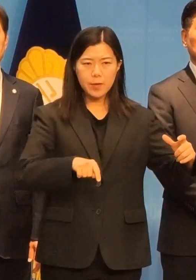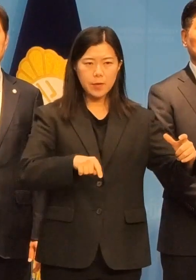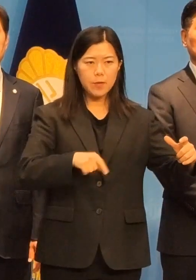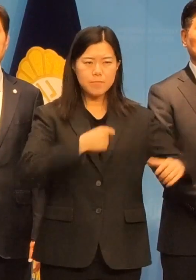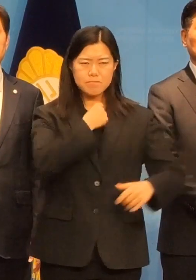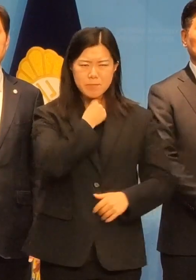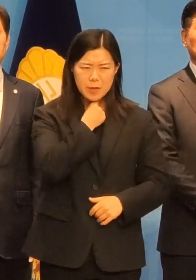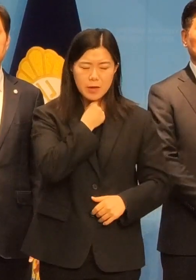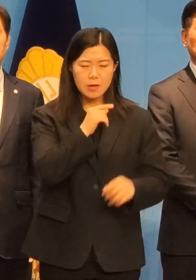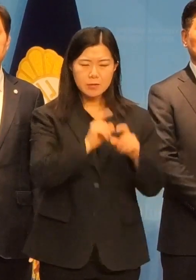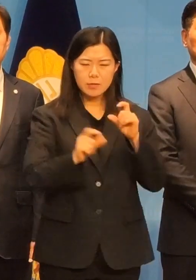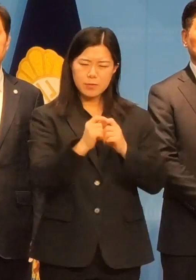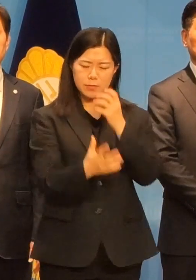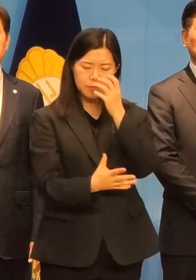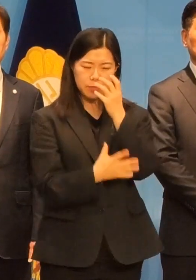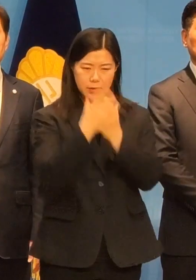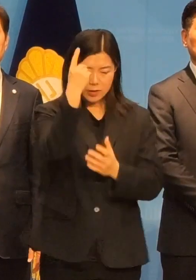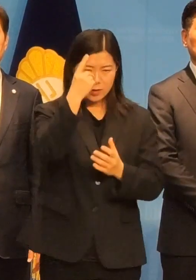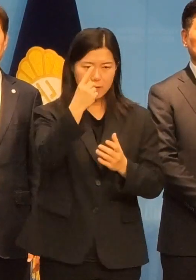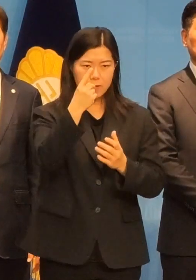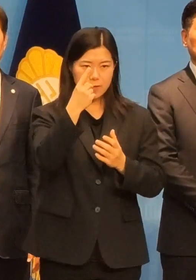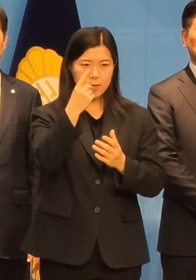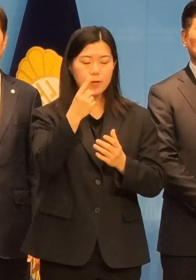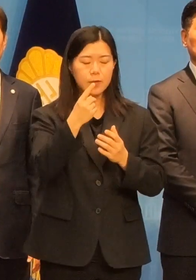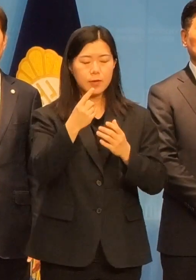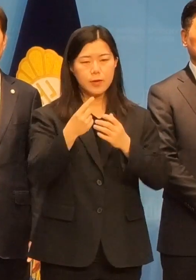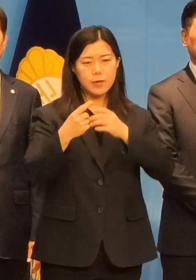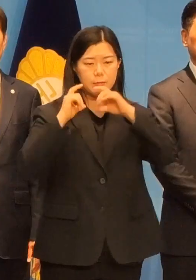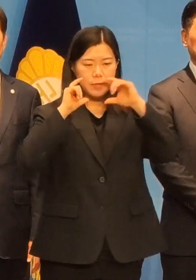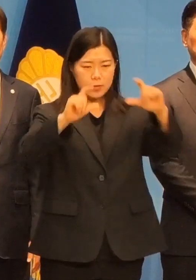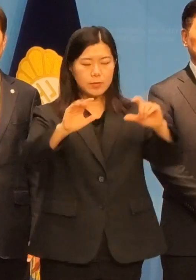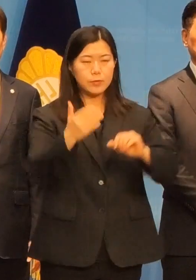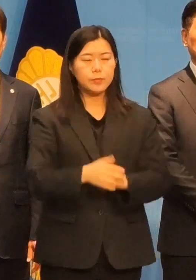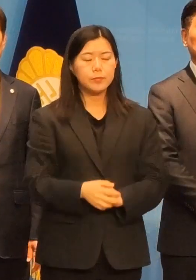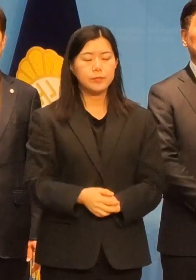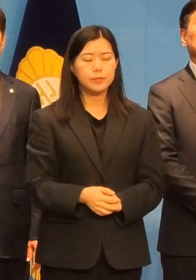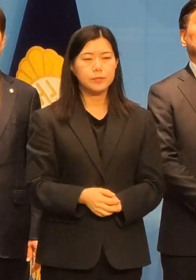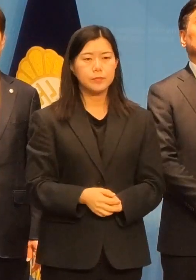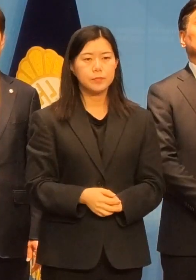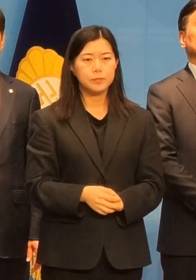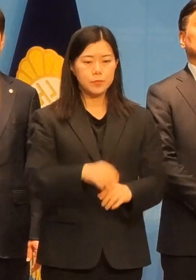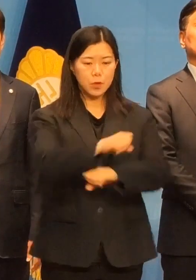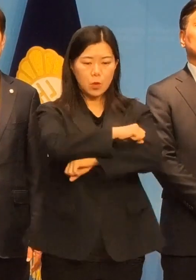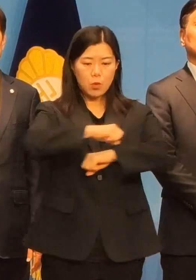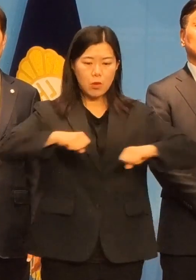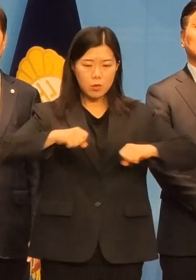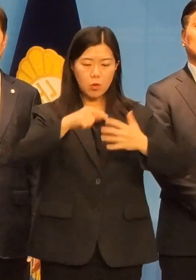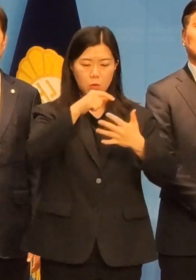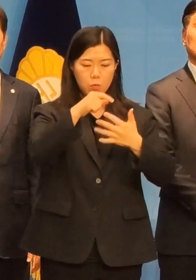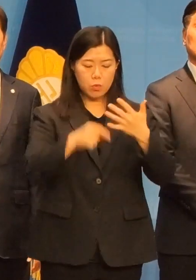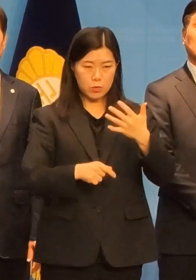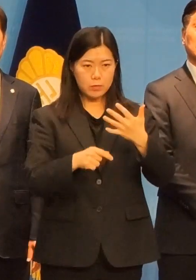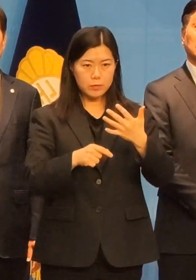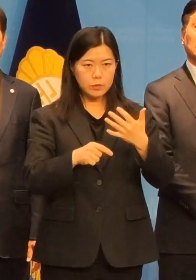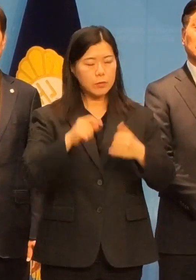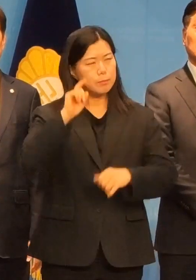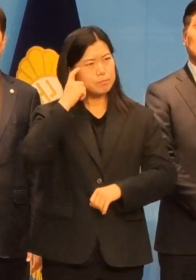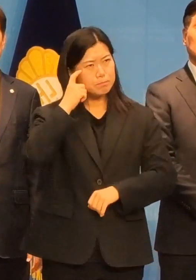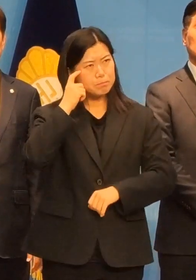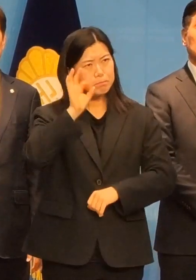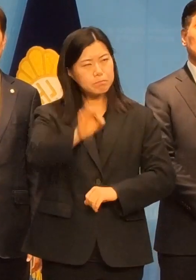한 목소리로 투영될 것입니다. 광역 프로젝트를 생각해